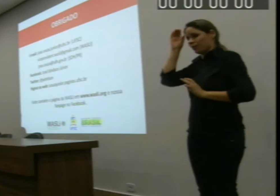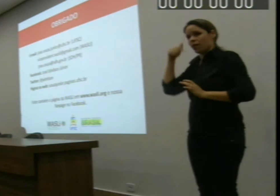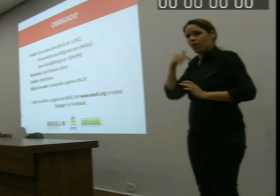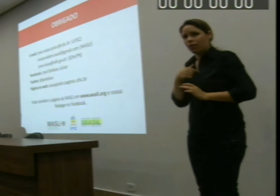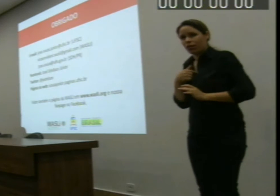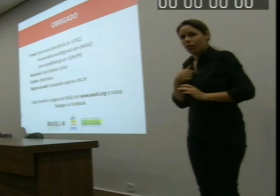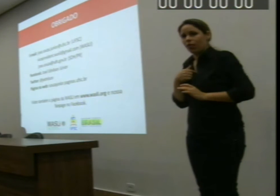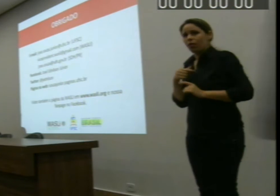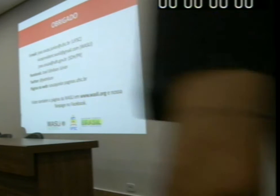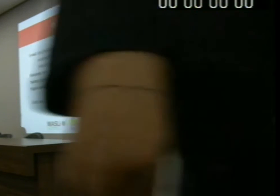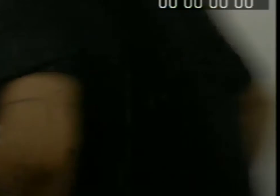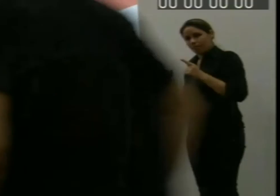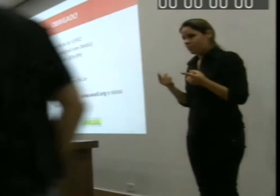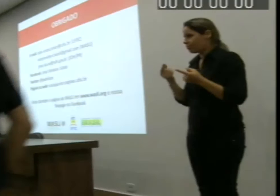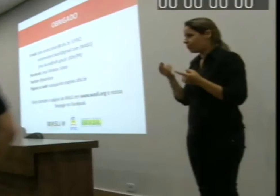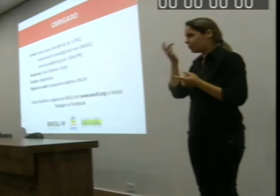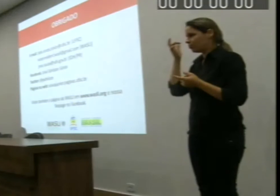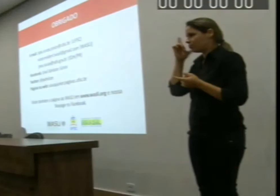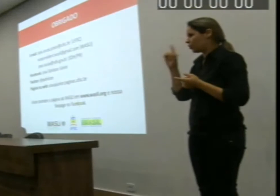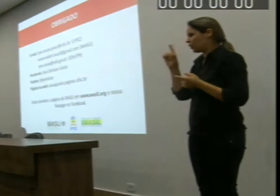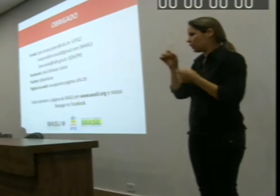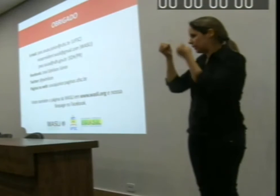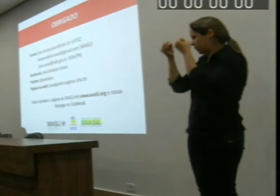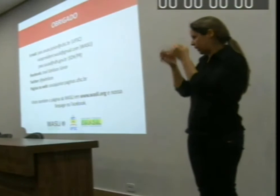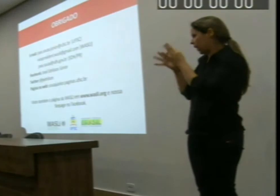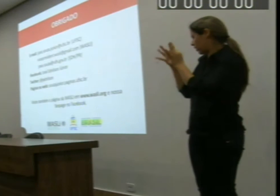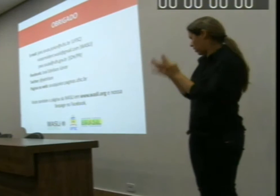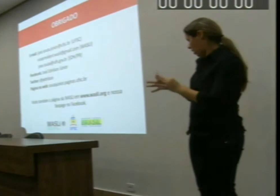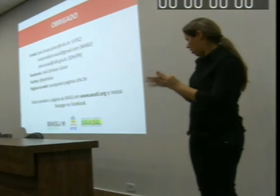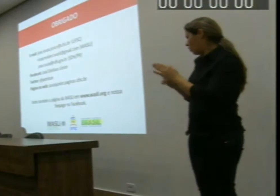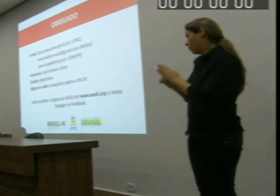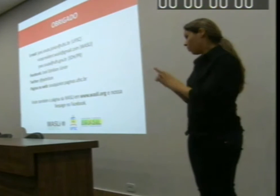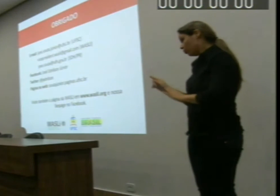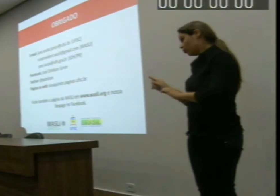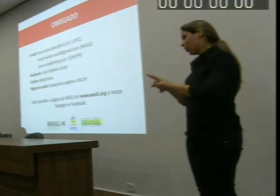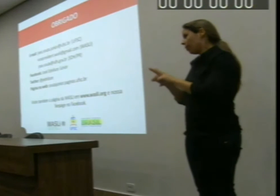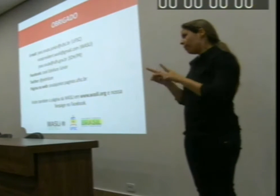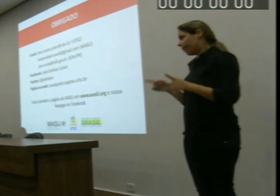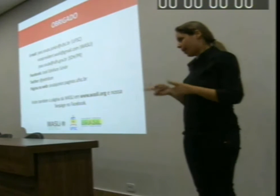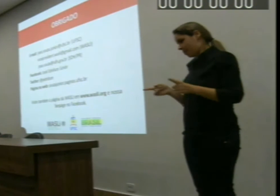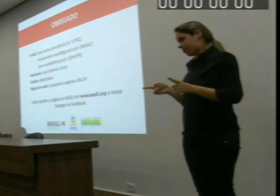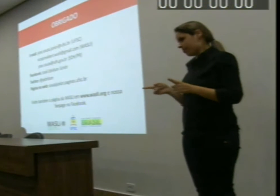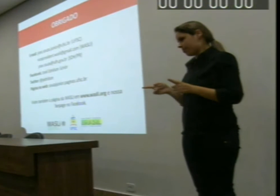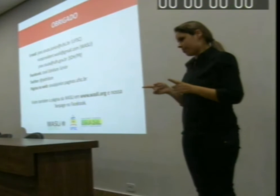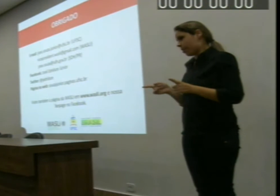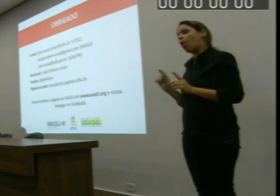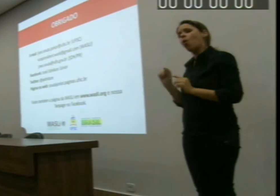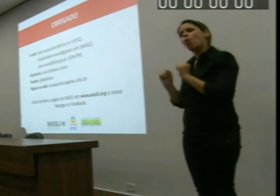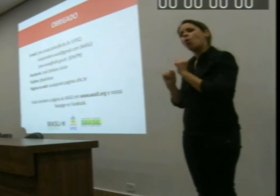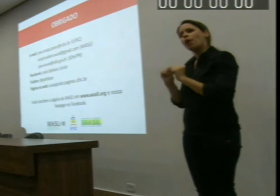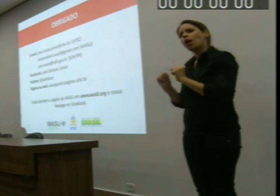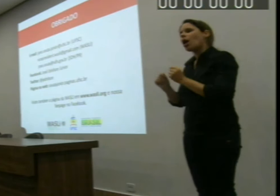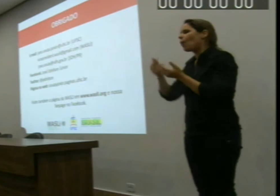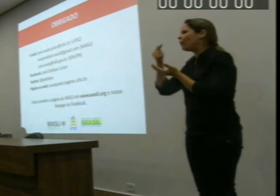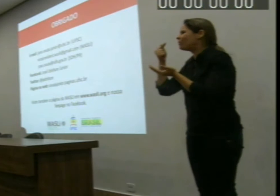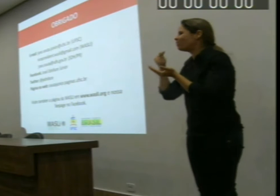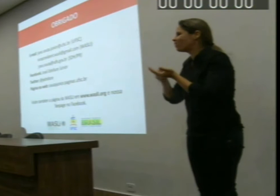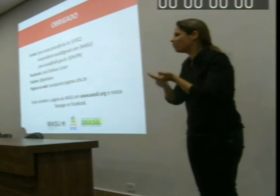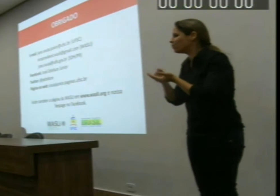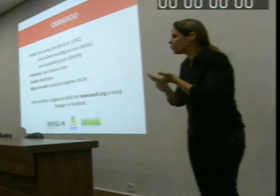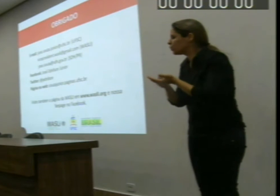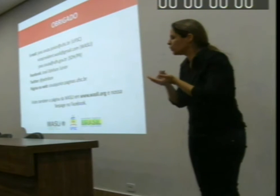coloquei de forma correta a pergunta e o fato é o compromisso do